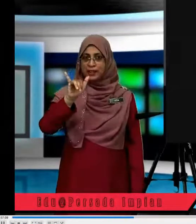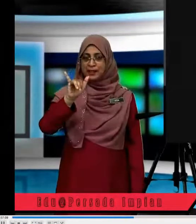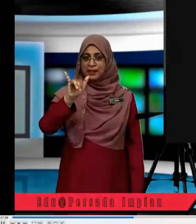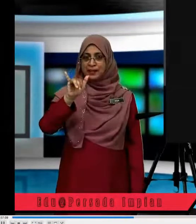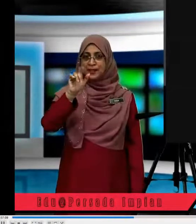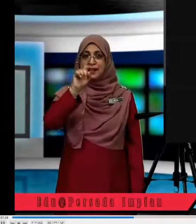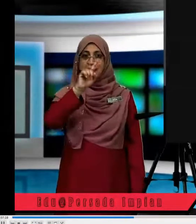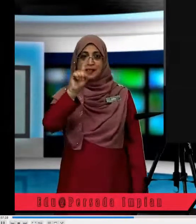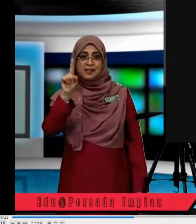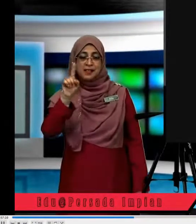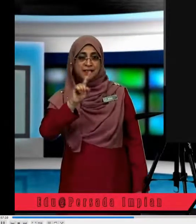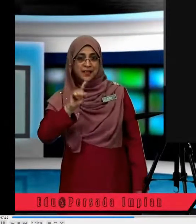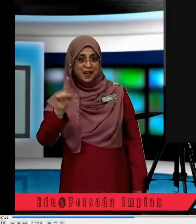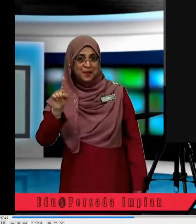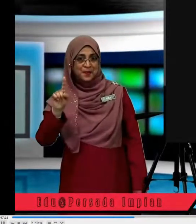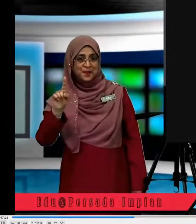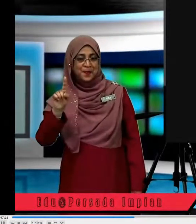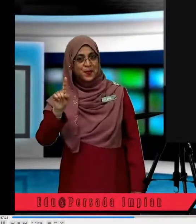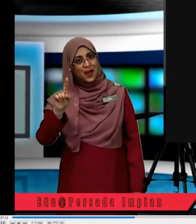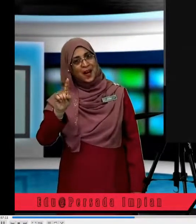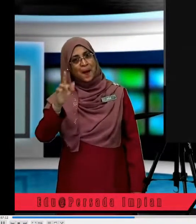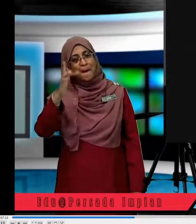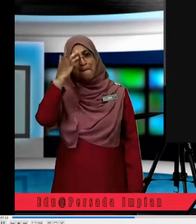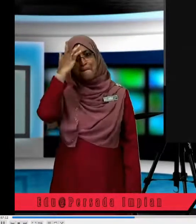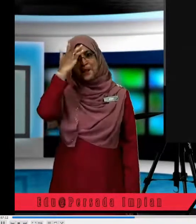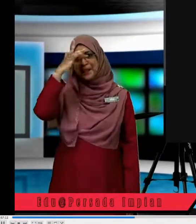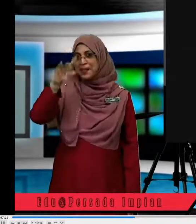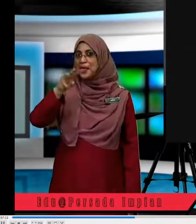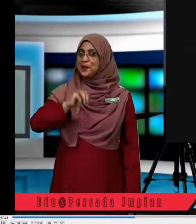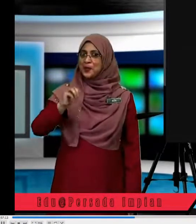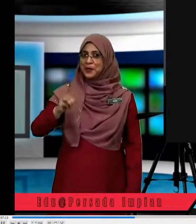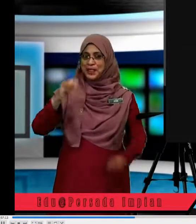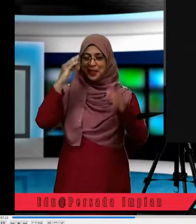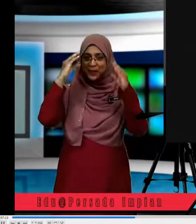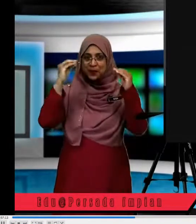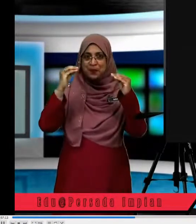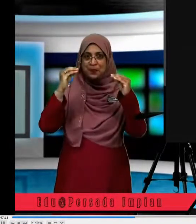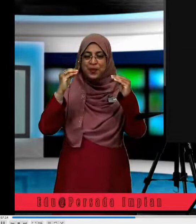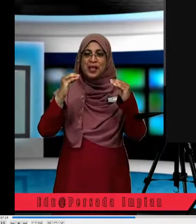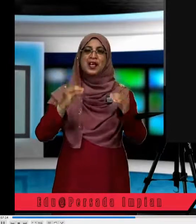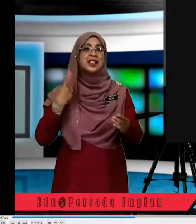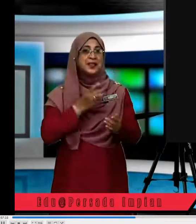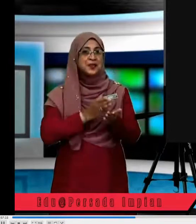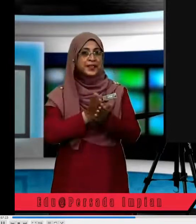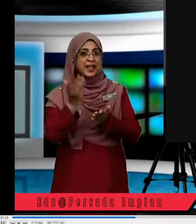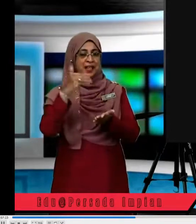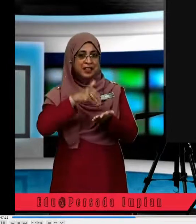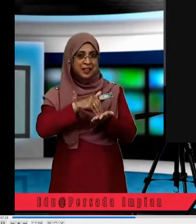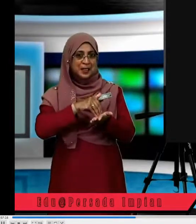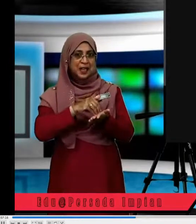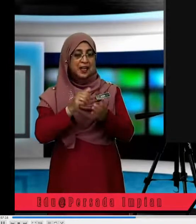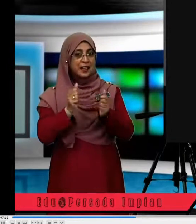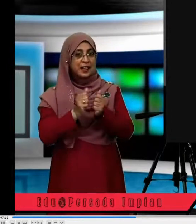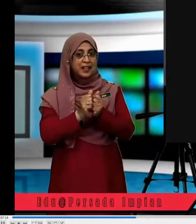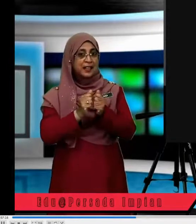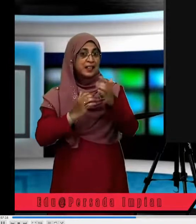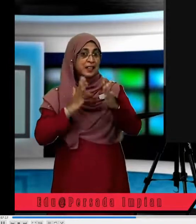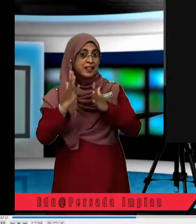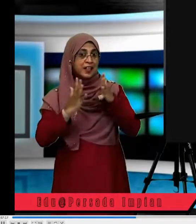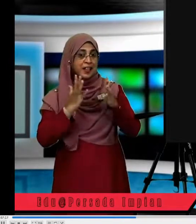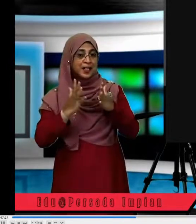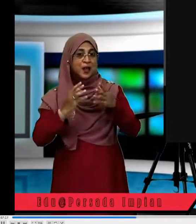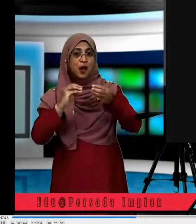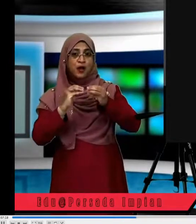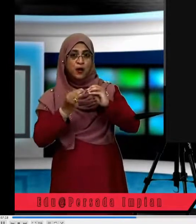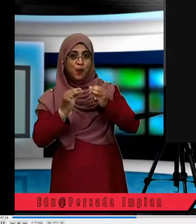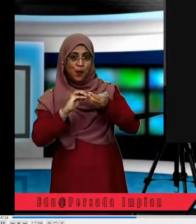xw1 Wow Bandai murid-muridku kita teruskan lagi dengan syarat